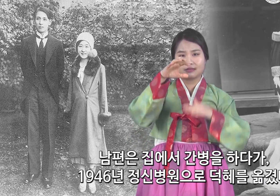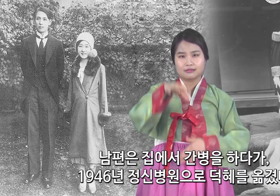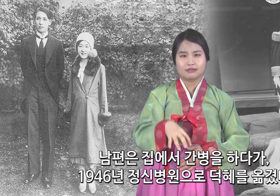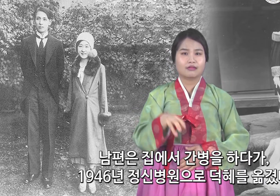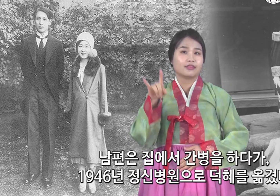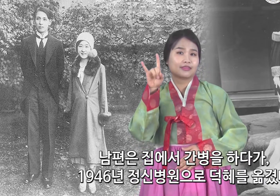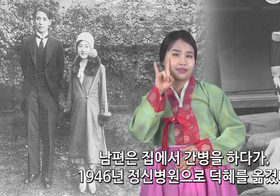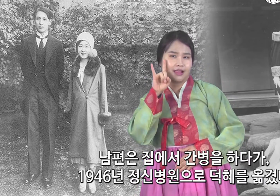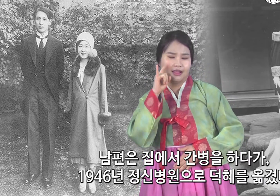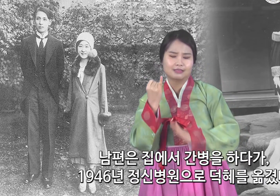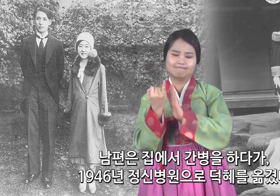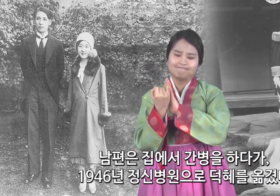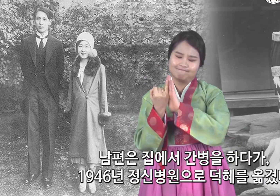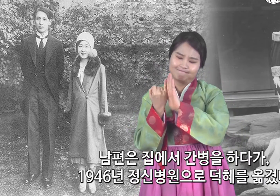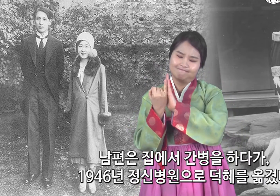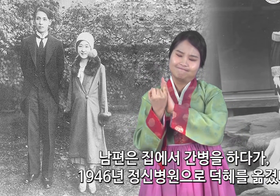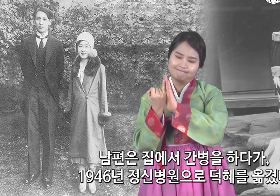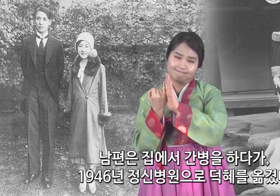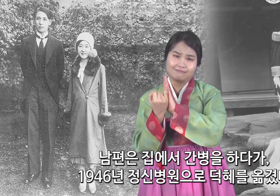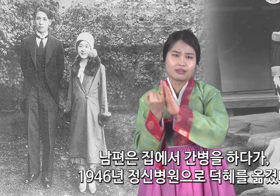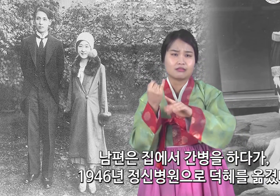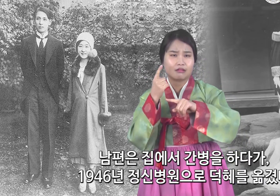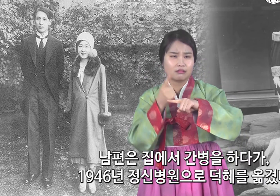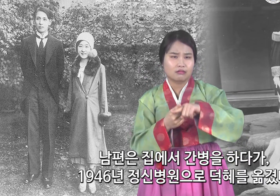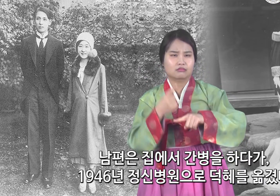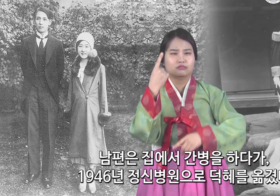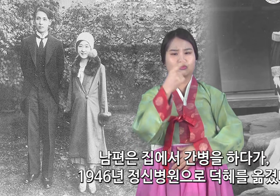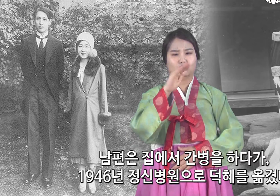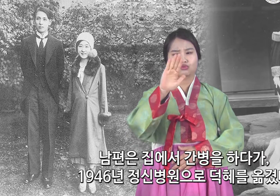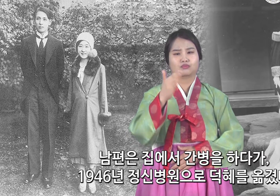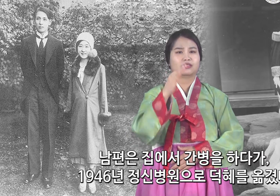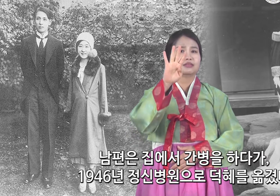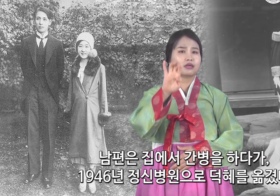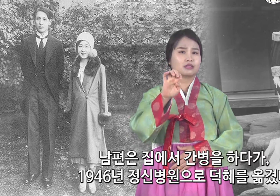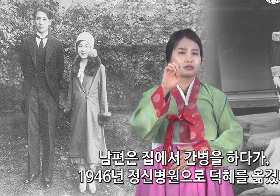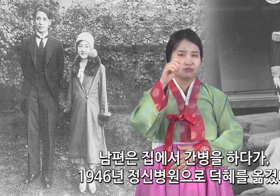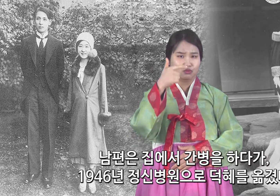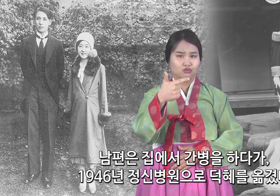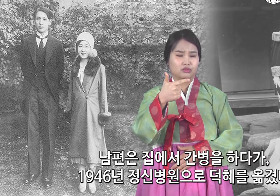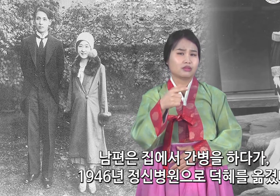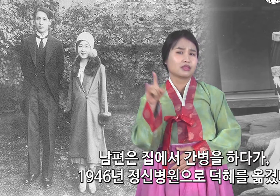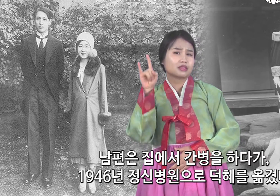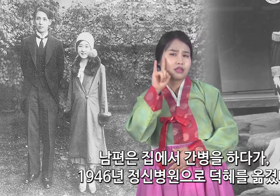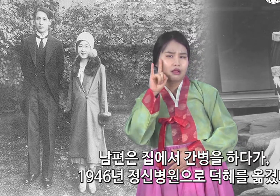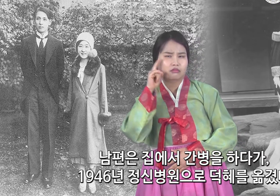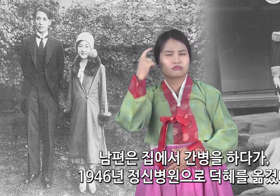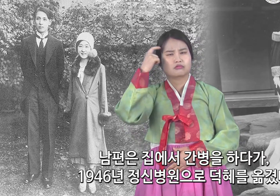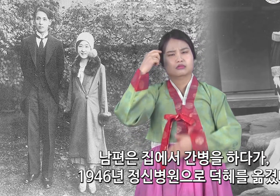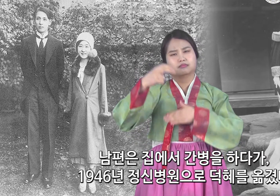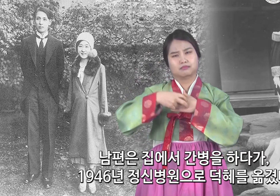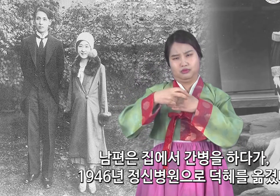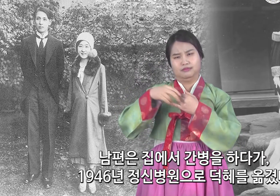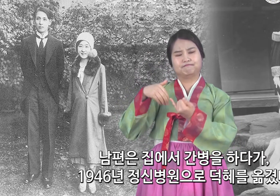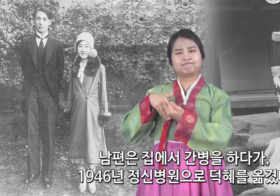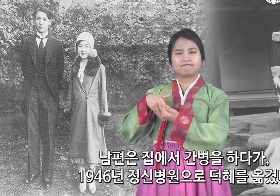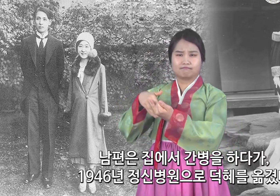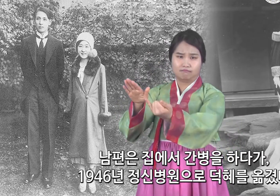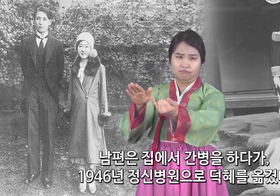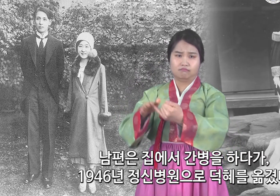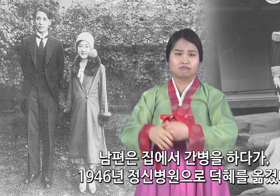남편은 집에서 간병을 하다가 1946년 정신병원으로 덕혜를 옮겼다.